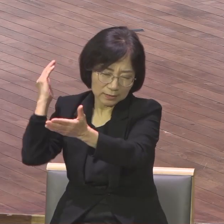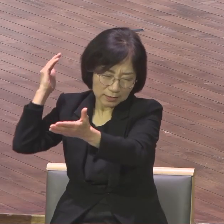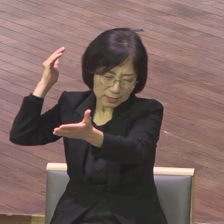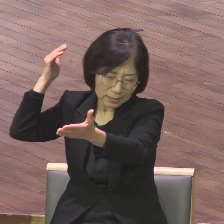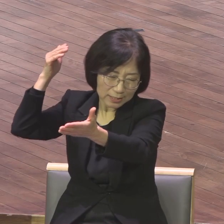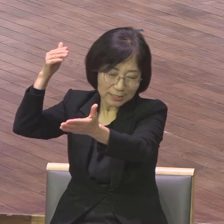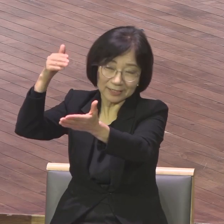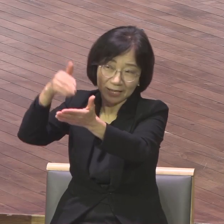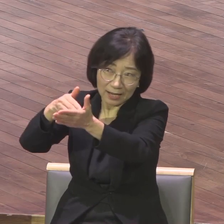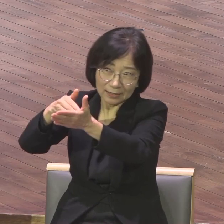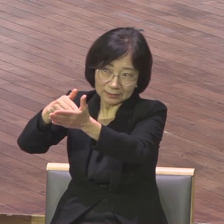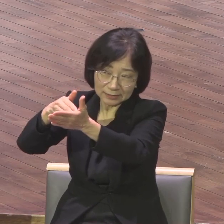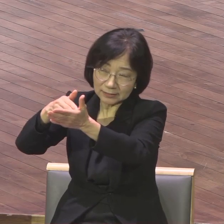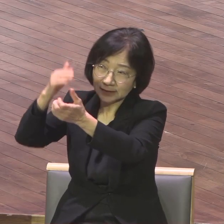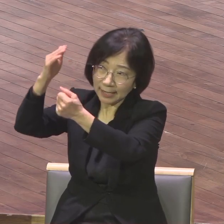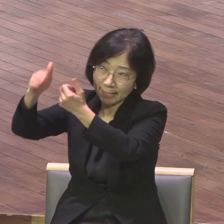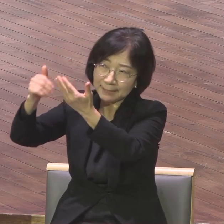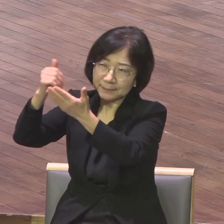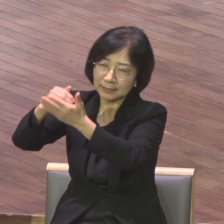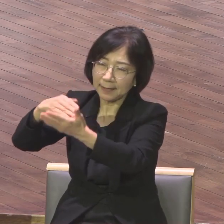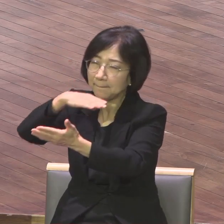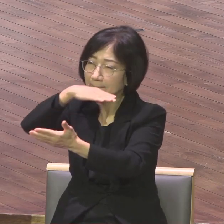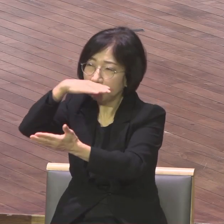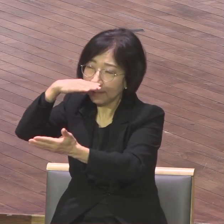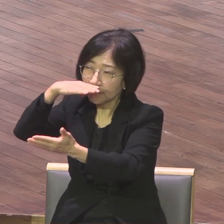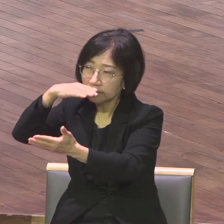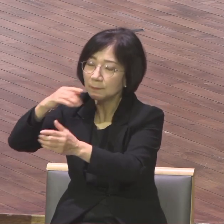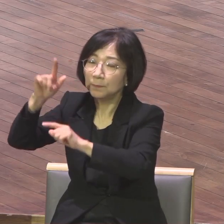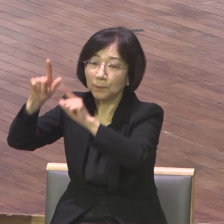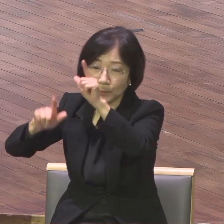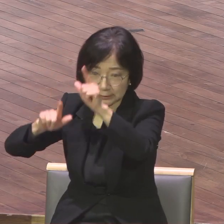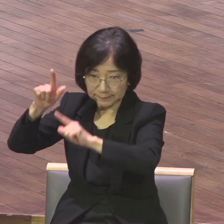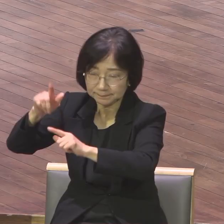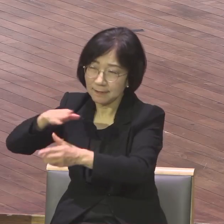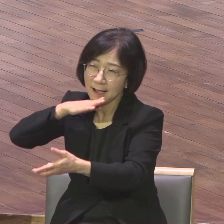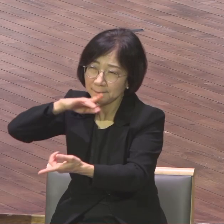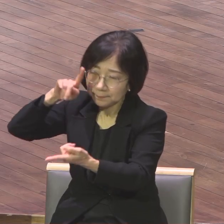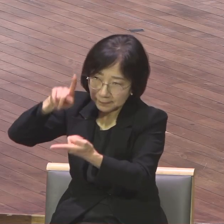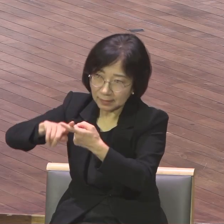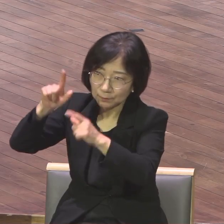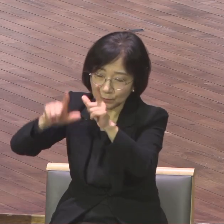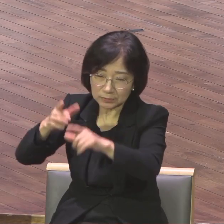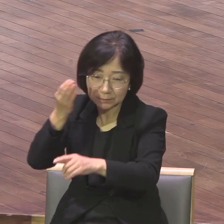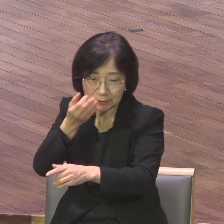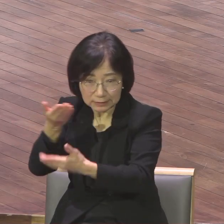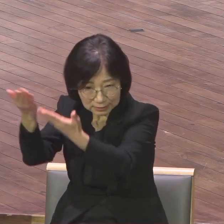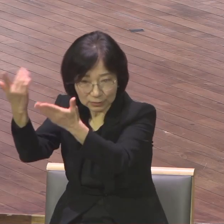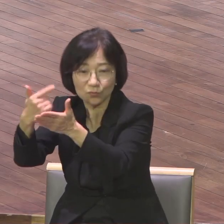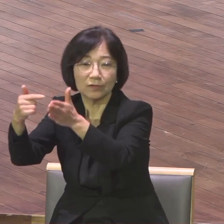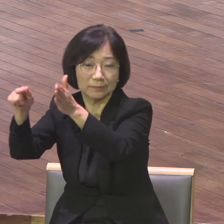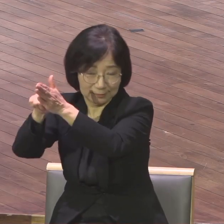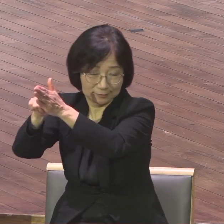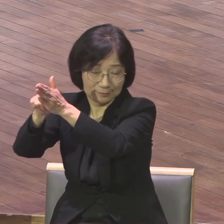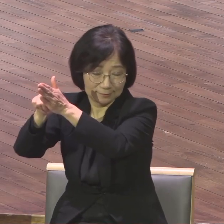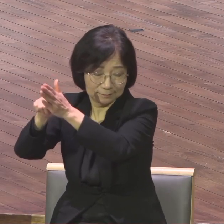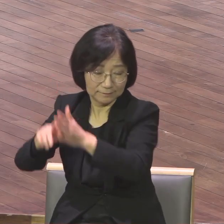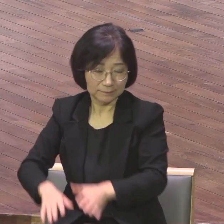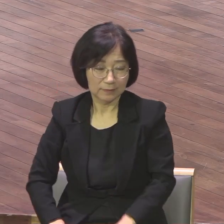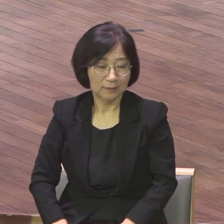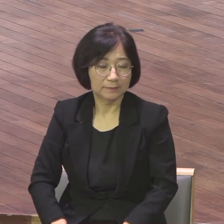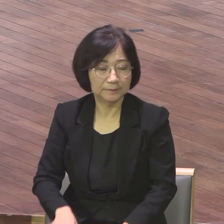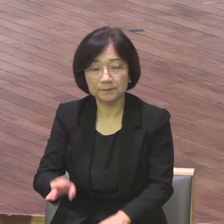하려 함이라. 사도 바울은 어머니와 같은 희생적 사랑으로 사역을